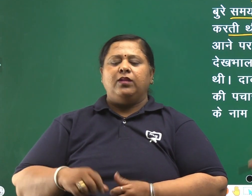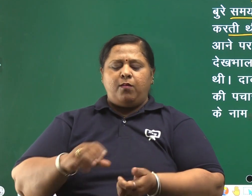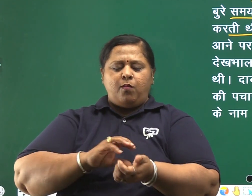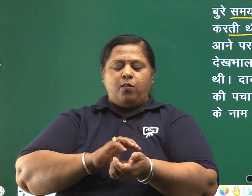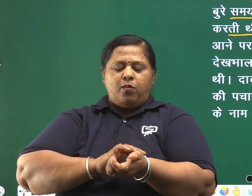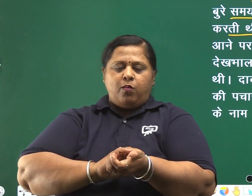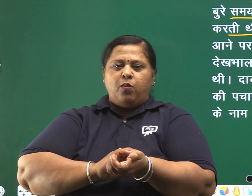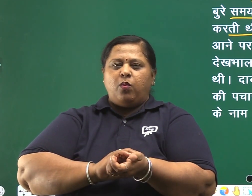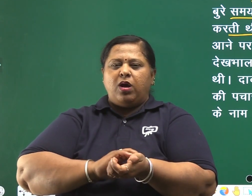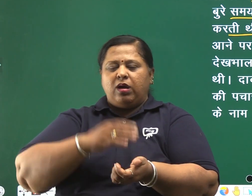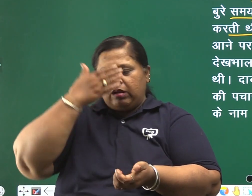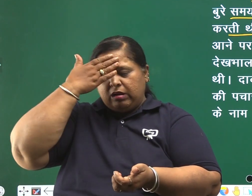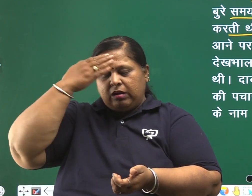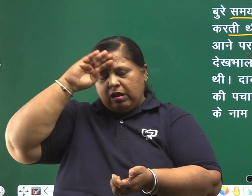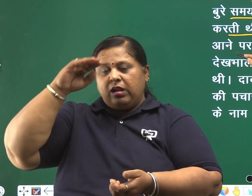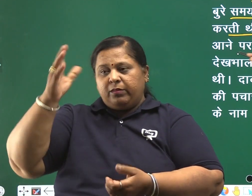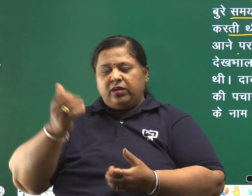बुखार आने पर